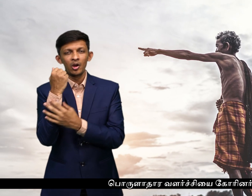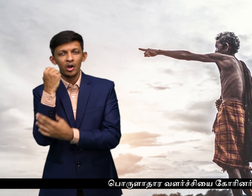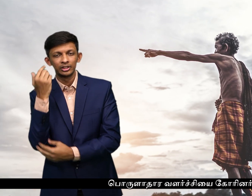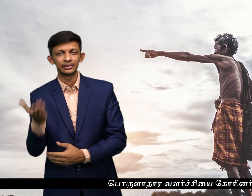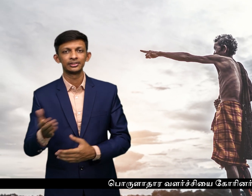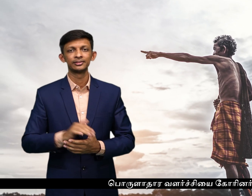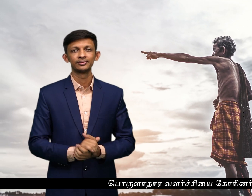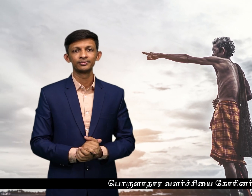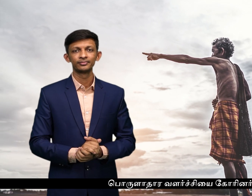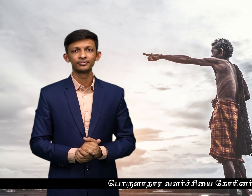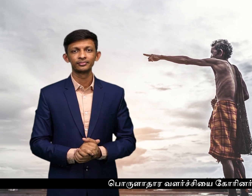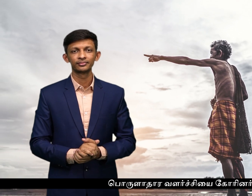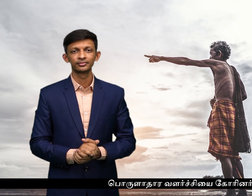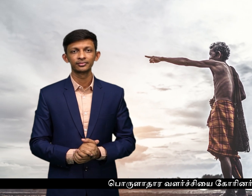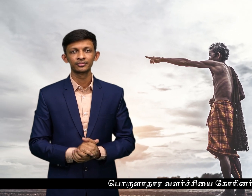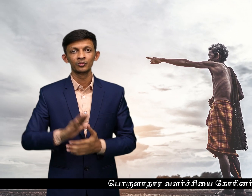பொருளாதார வளர்ச்சியை கோரினர்.